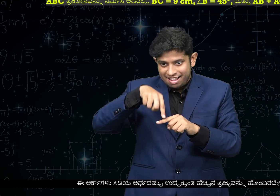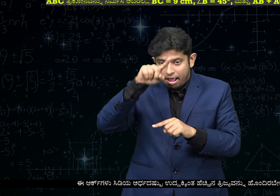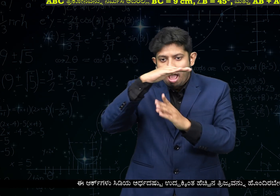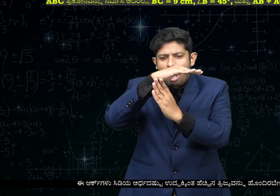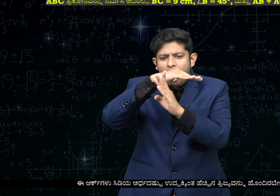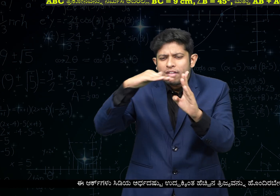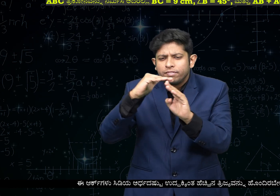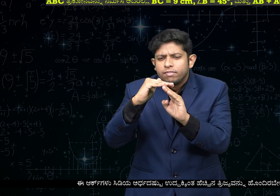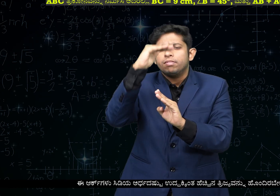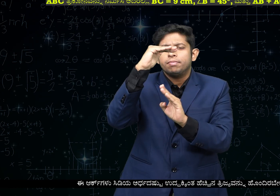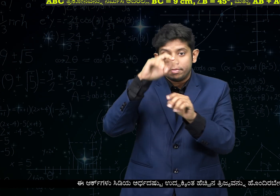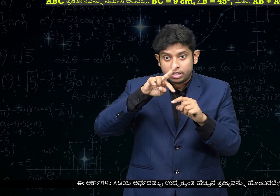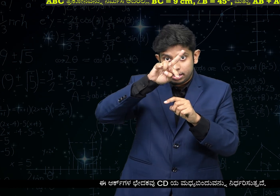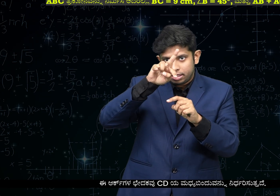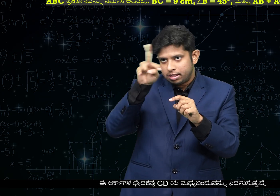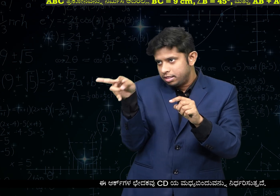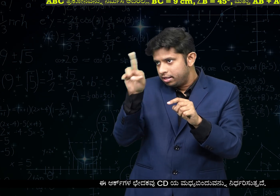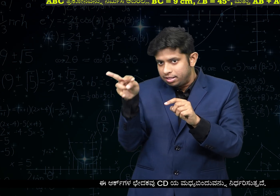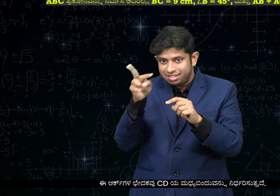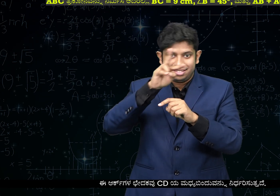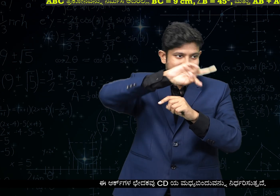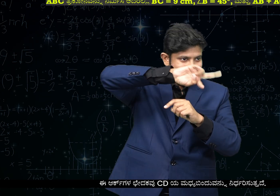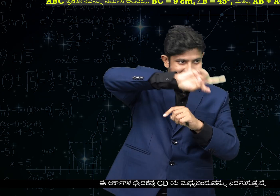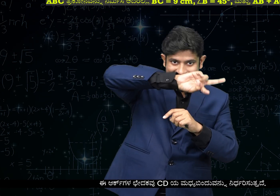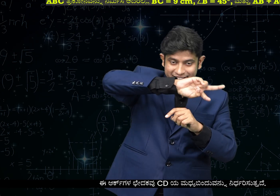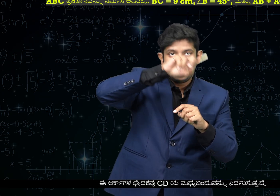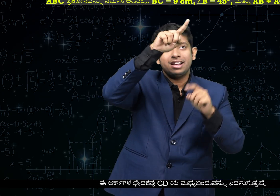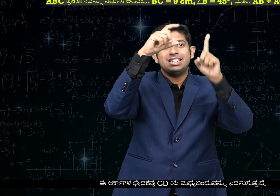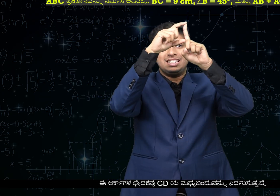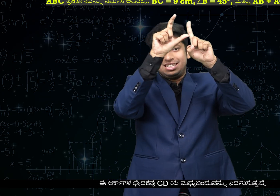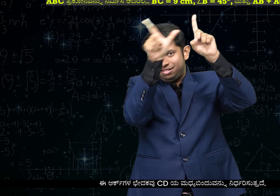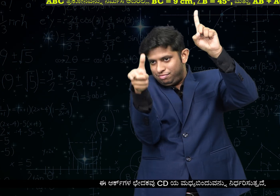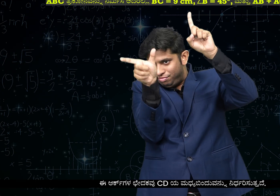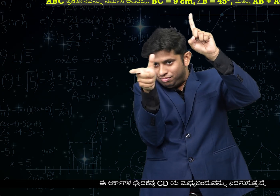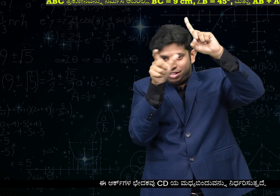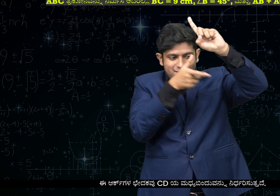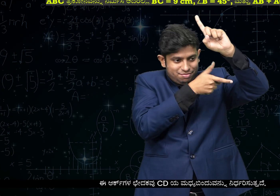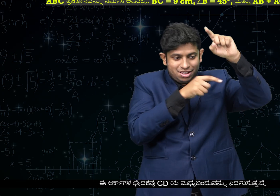ಹೆಚ್ಚಿನ ತ್ರಿಜ್ಯವನ್ನು ಹೊಂದಿರಬೇಕು. ಈ ಆರ್ಕ್ಗಳ ಛೇದಕವು ಸಿಡಿಯ ಮಧ್ಯಬಿಂದುವನ್ನು ನಿರ್ಧರಿಸುತ್ತದೆ.